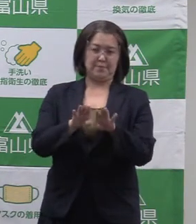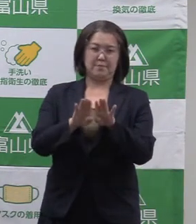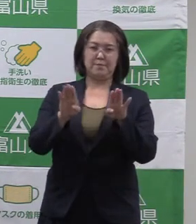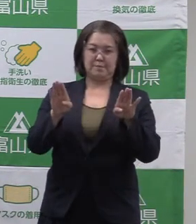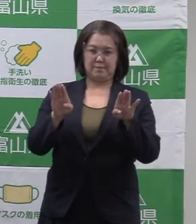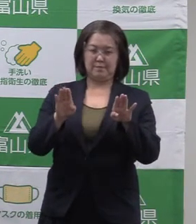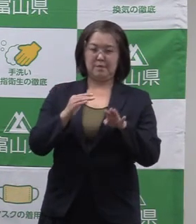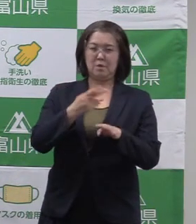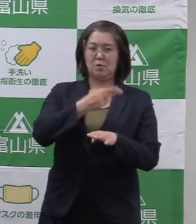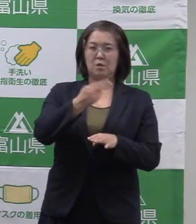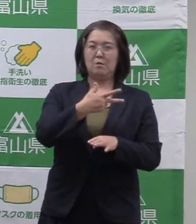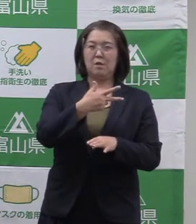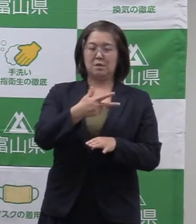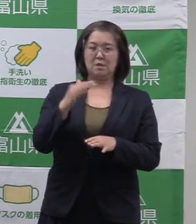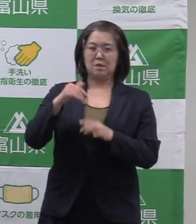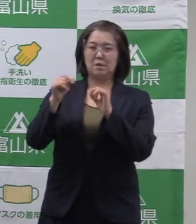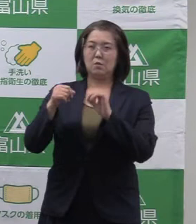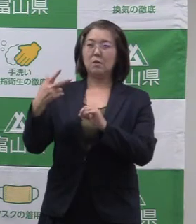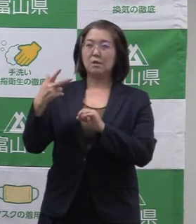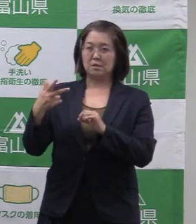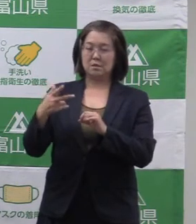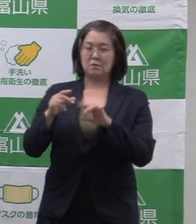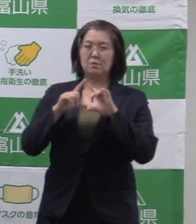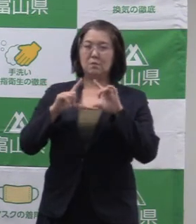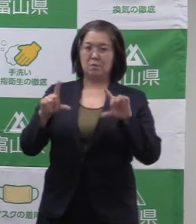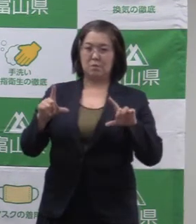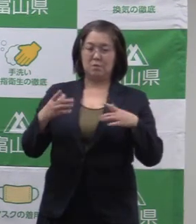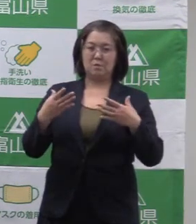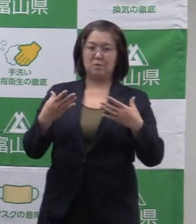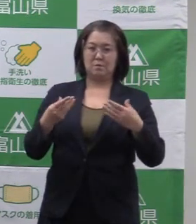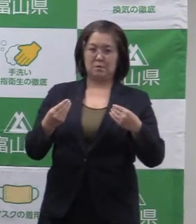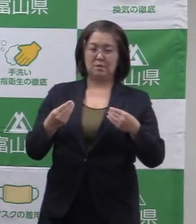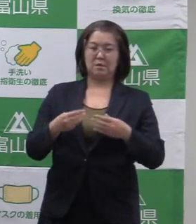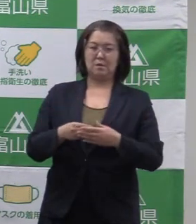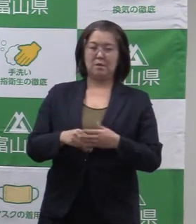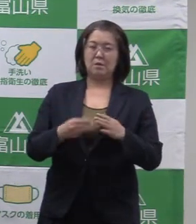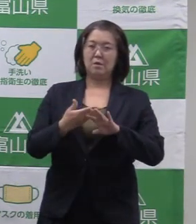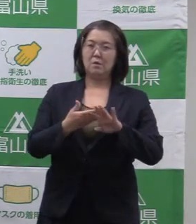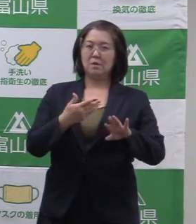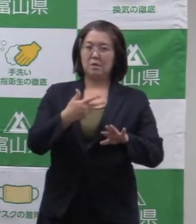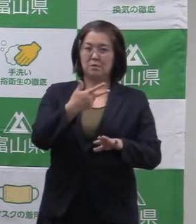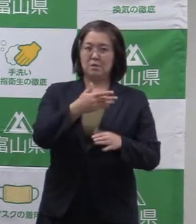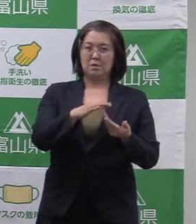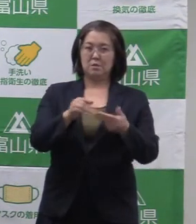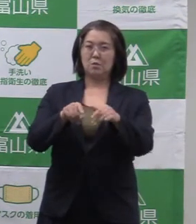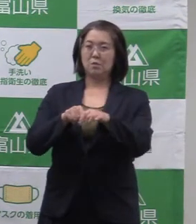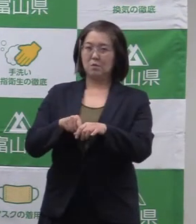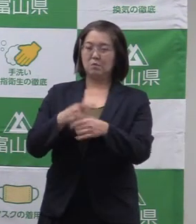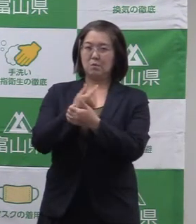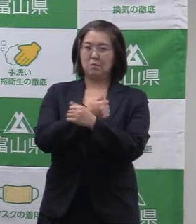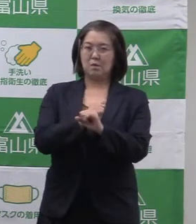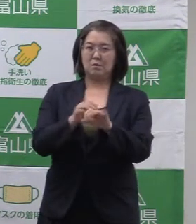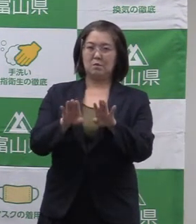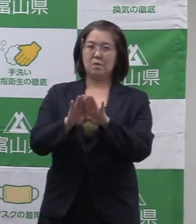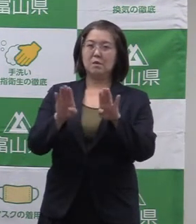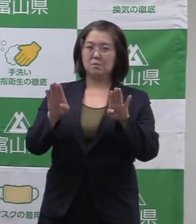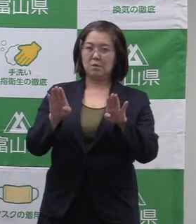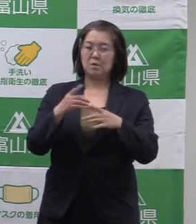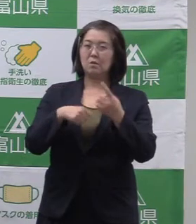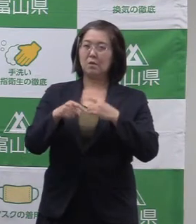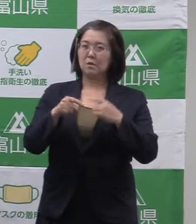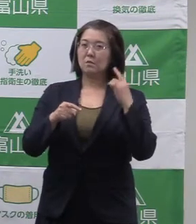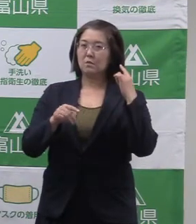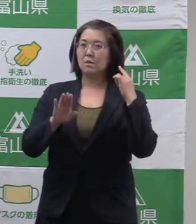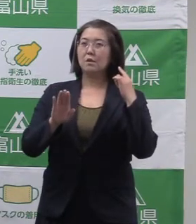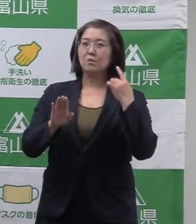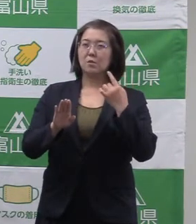富山市や高岡市などはもう公表されているところです。他の市町村におきましてもそんな検討も進めていると聞いています。